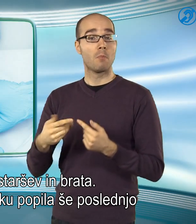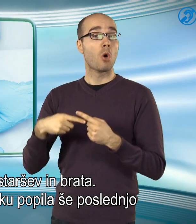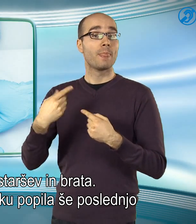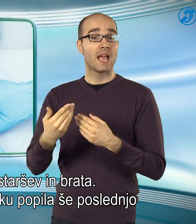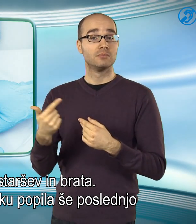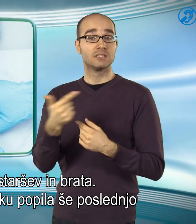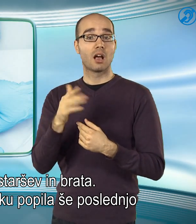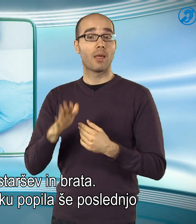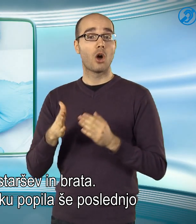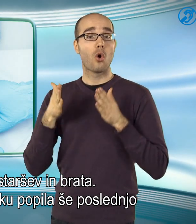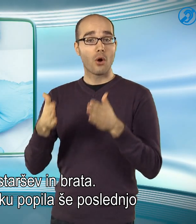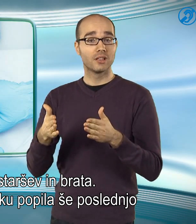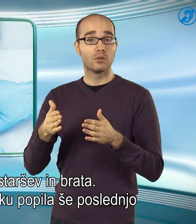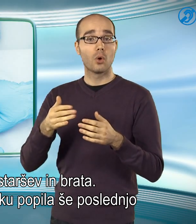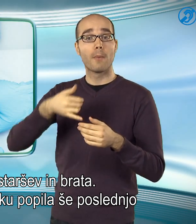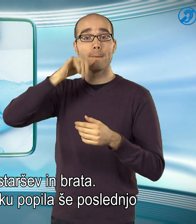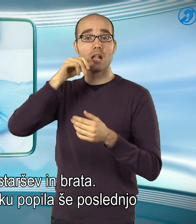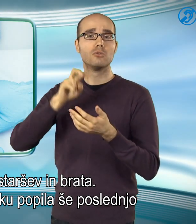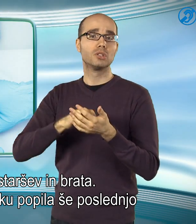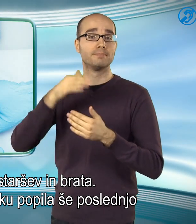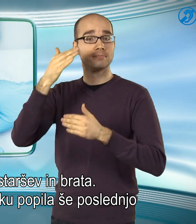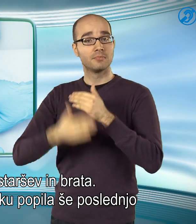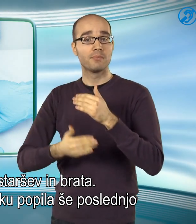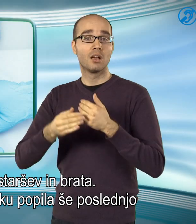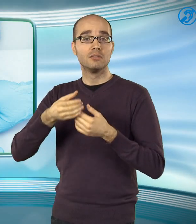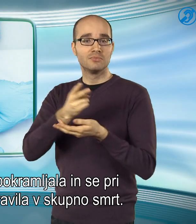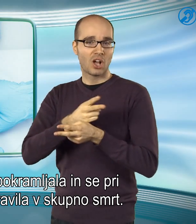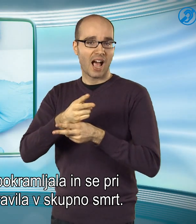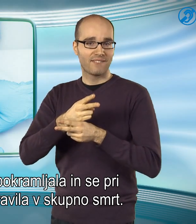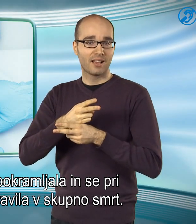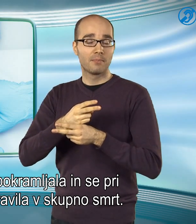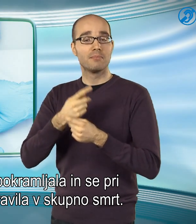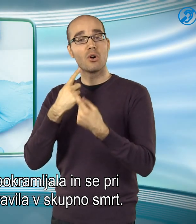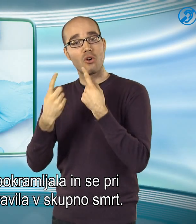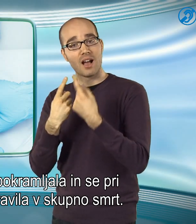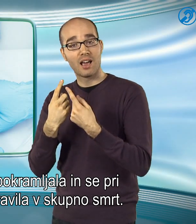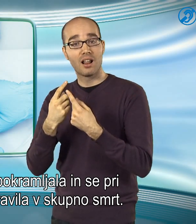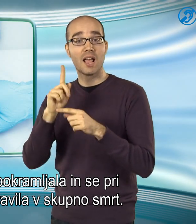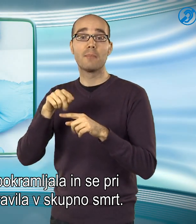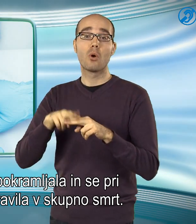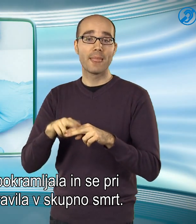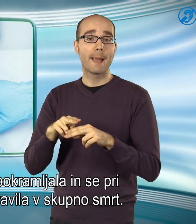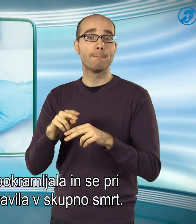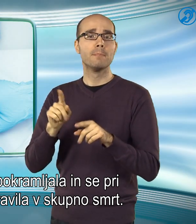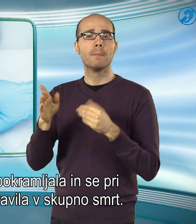Potem sta na hodniku popila še poslednjo skodelico kave, pokramljala in se pri polni zavesti odpravila v skupno